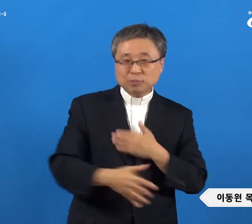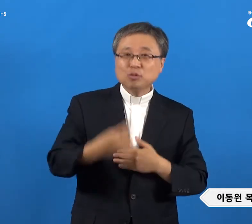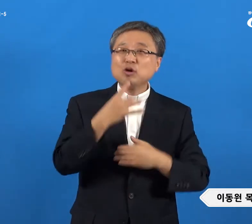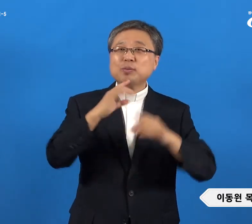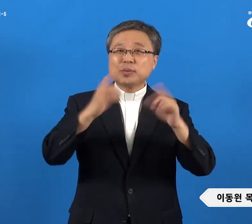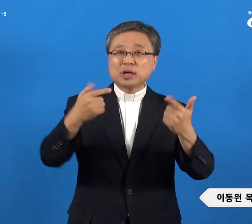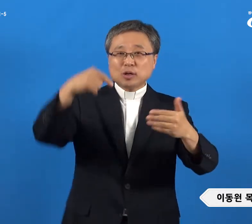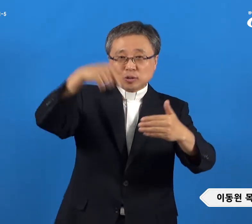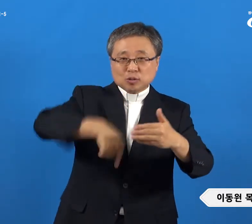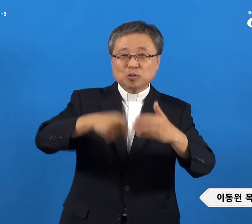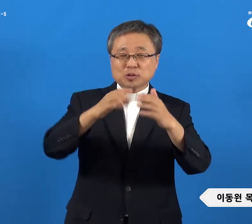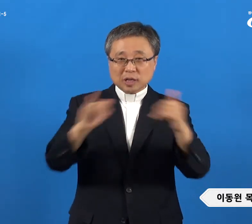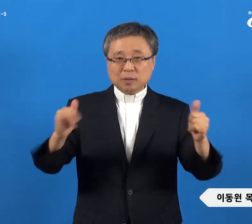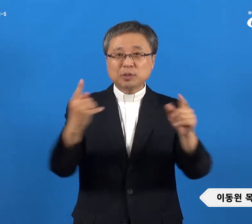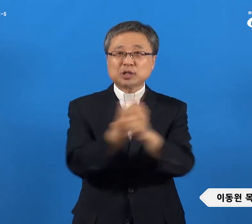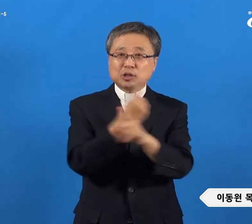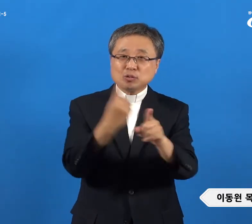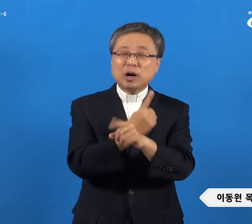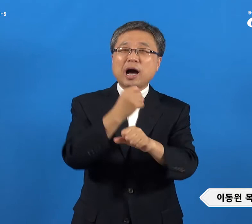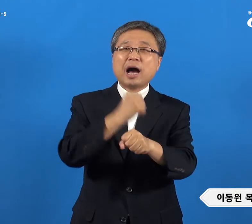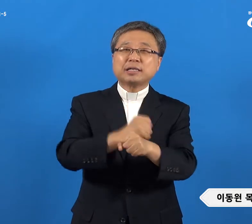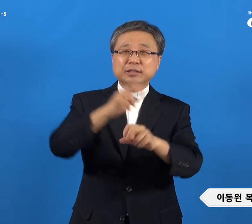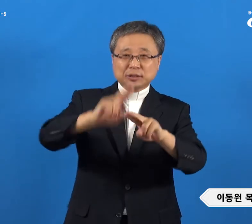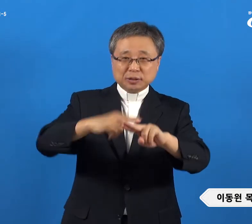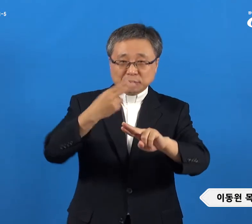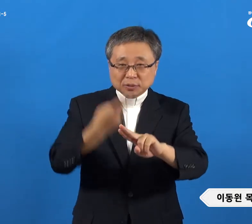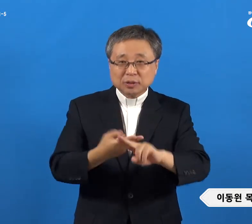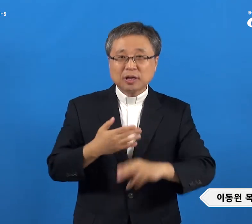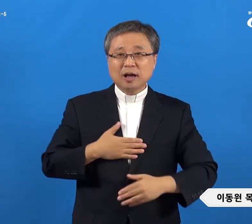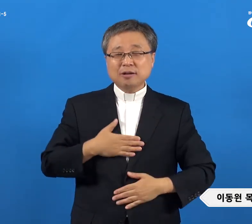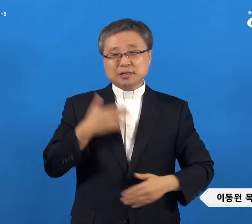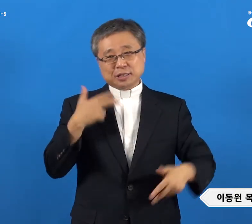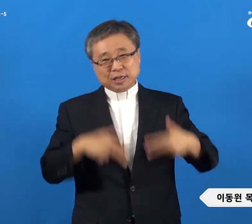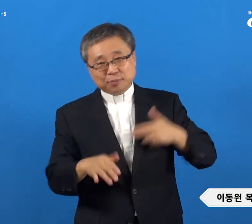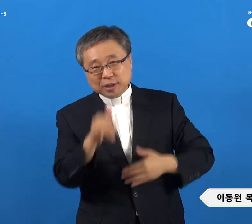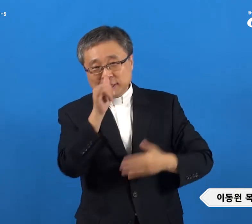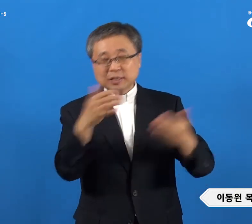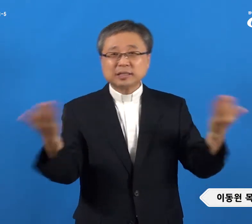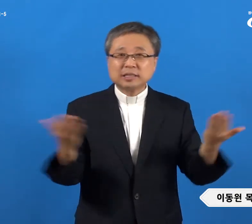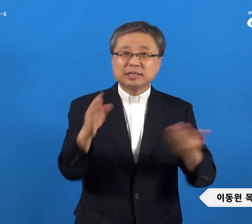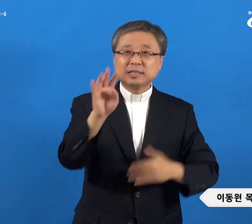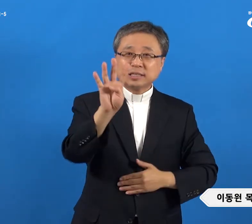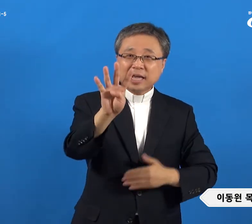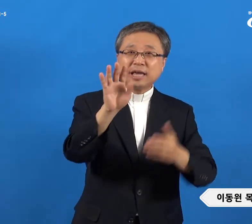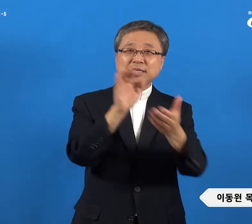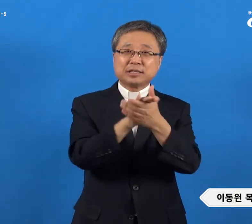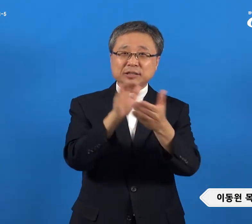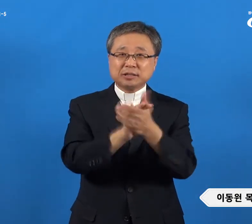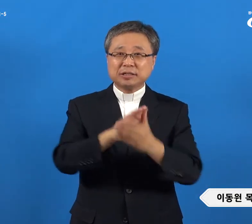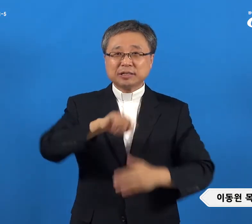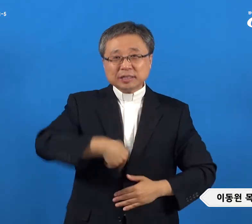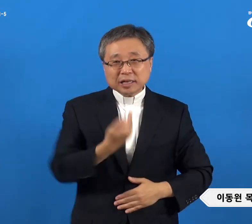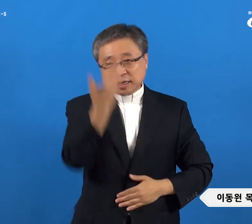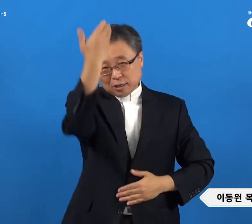우리의 속사람을 치유하는 선물. 흥미로운 사실은 이 네 친구는 자기 중풍병자를